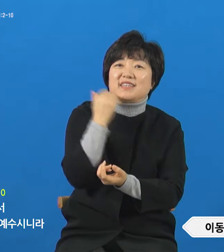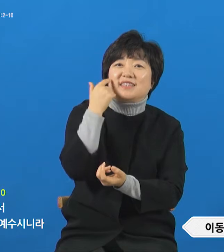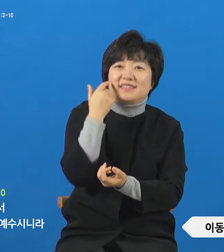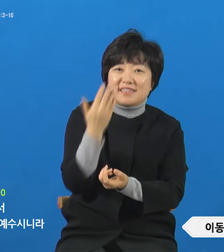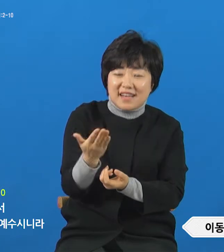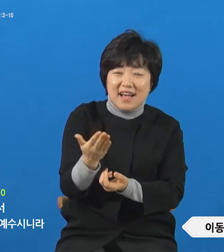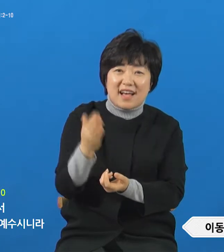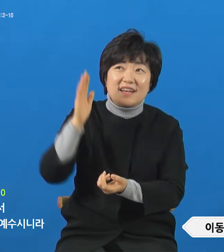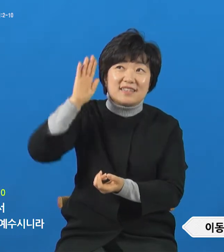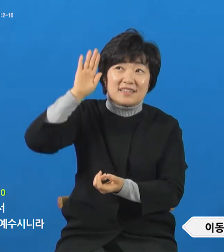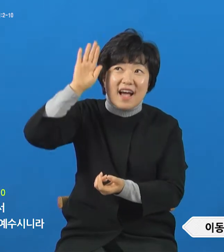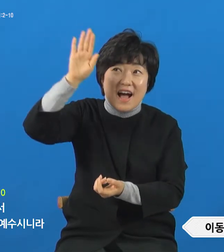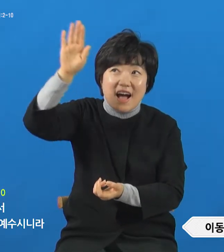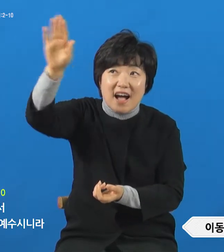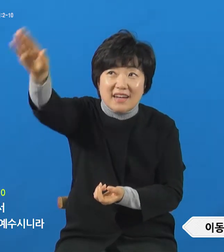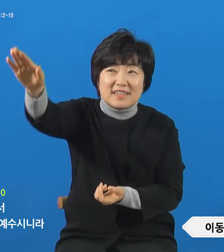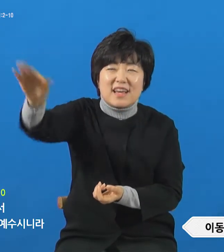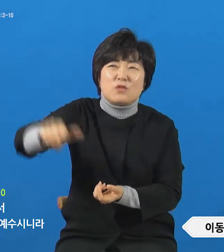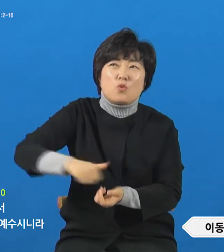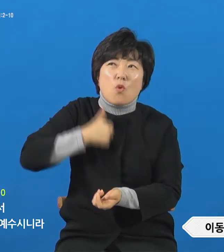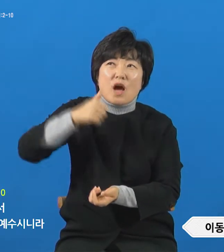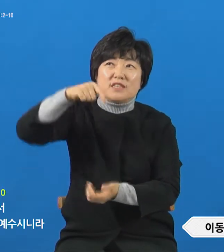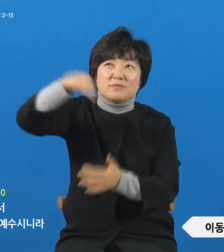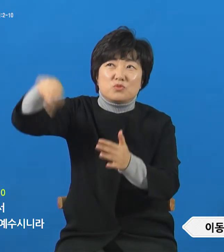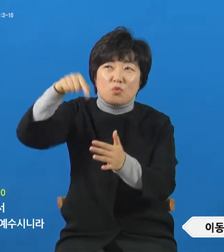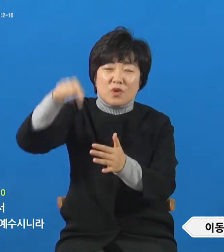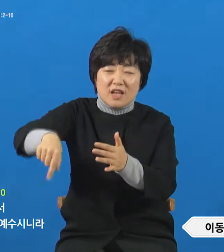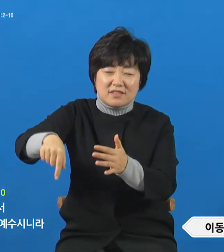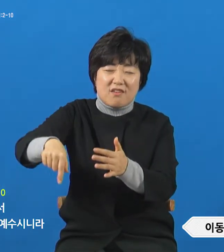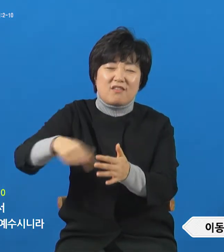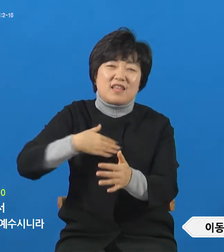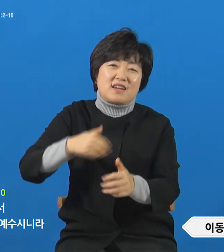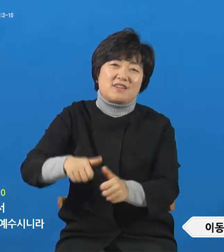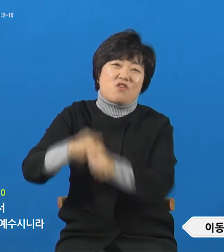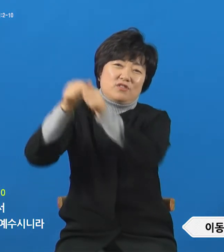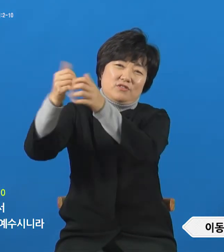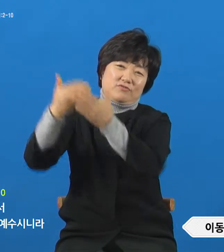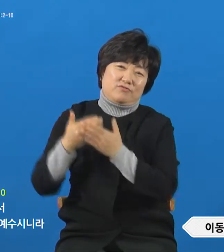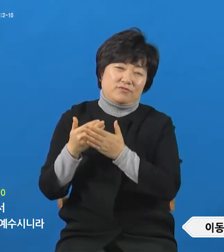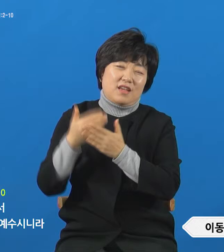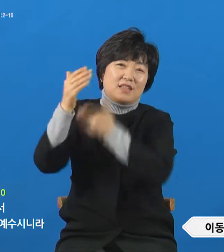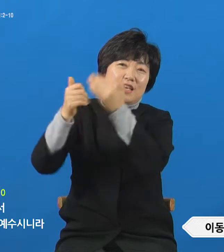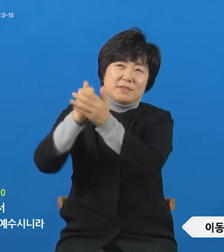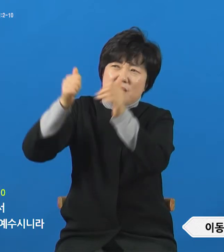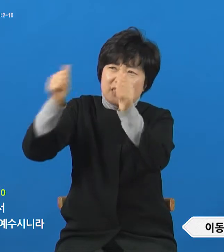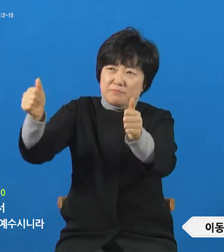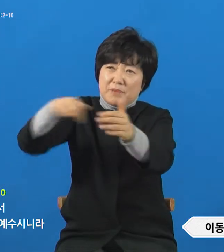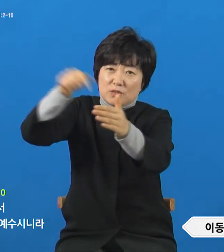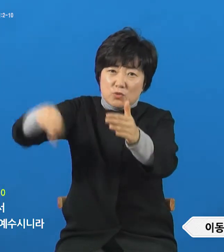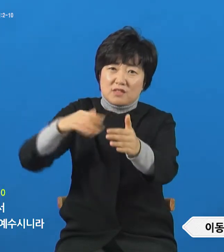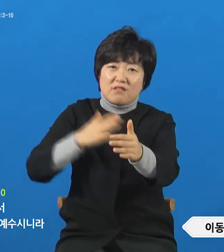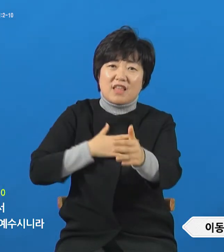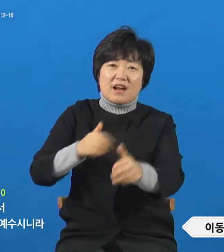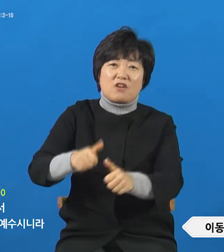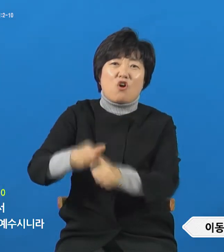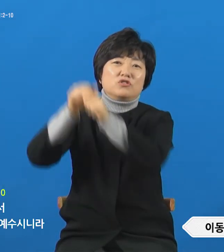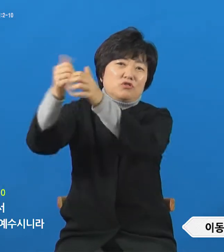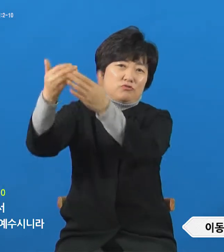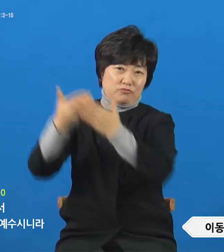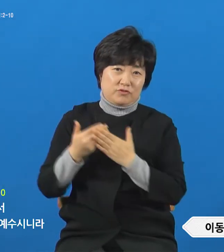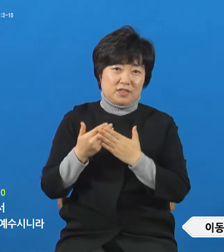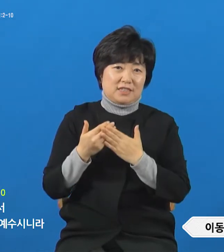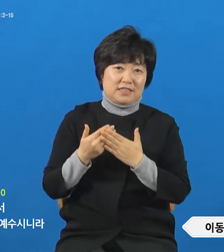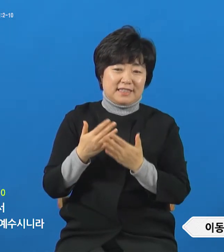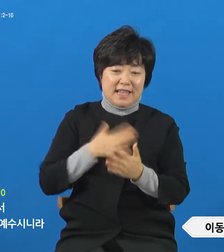이는 장래의 노하심에서 우리를 건지시는 예수니라. 심판의 날 우리는 하나님의 은혜로 건짐을 받는다.